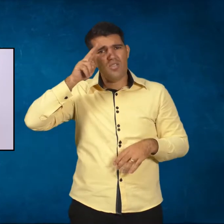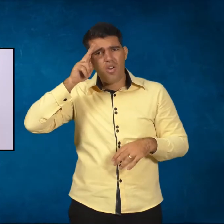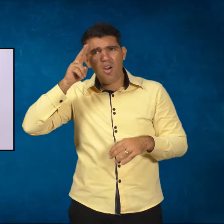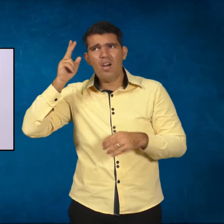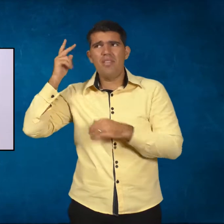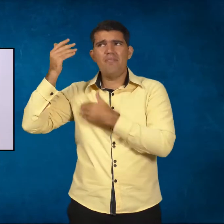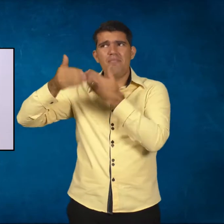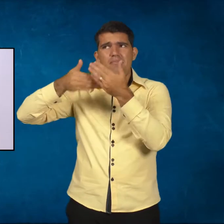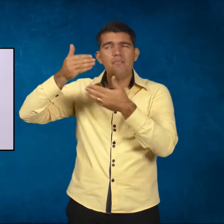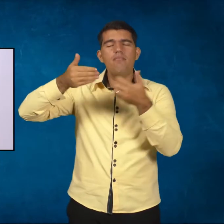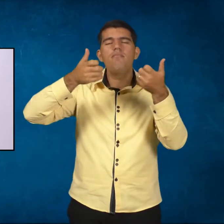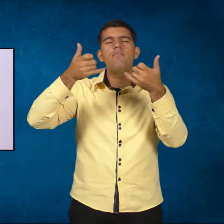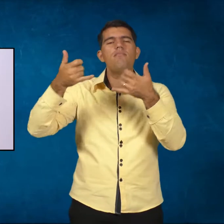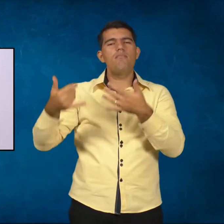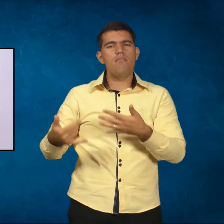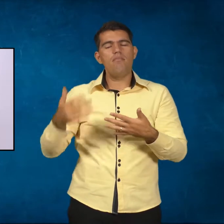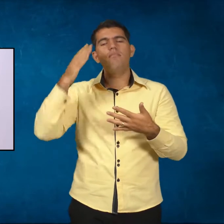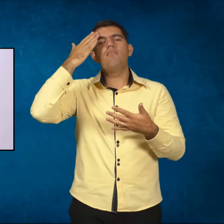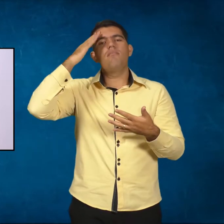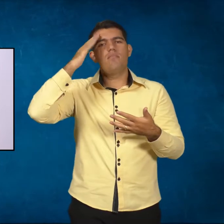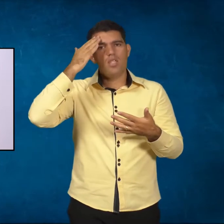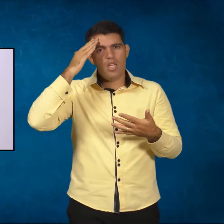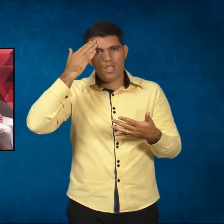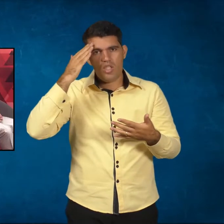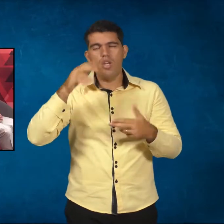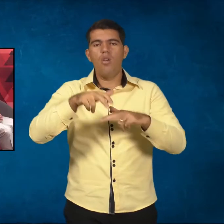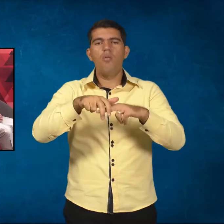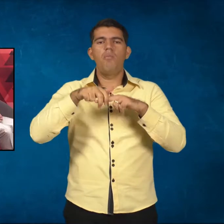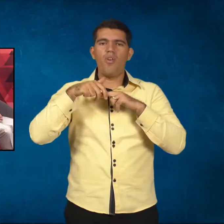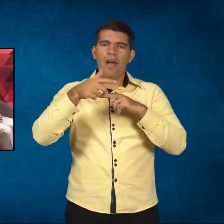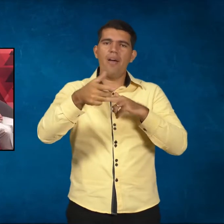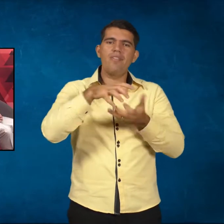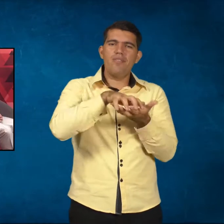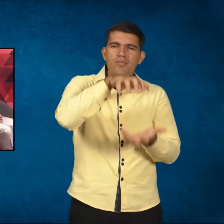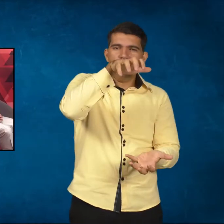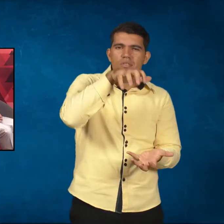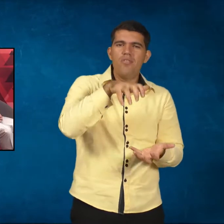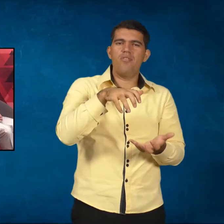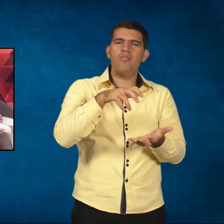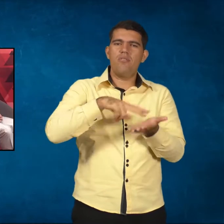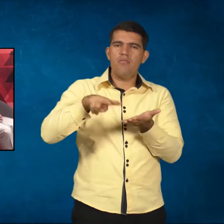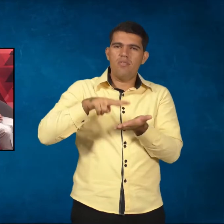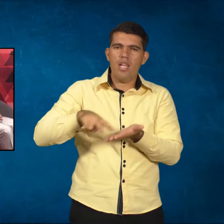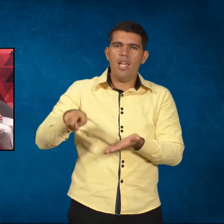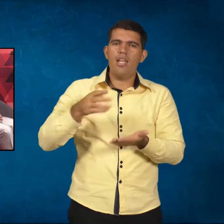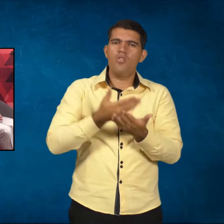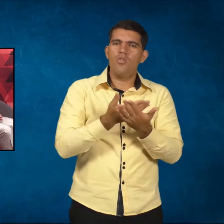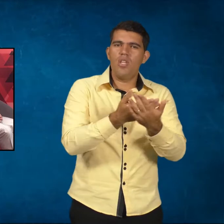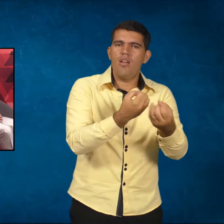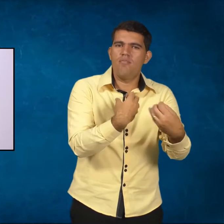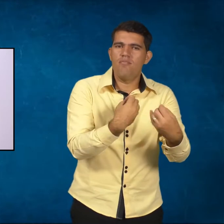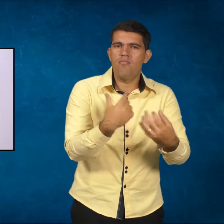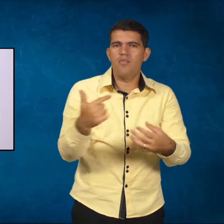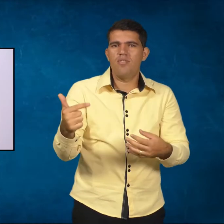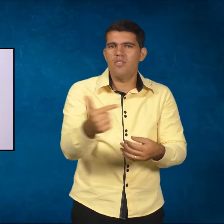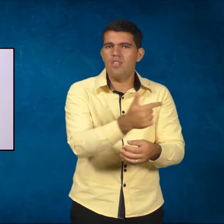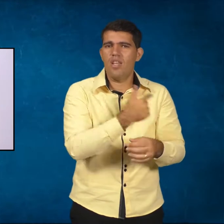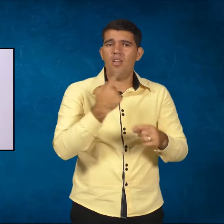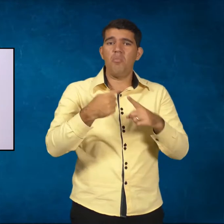histórico a gente tem uma boa explicação para entender esse conjunto tão forte porque é um direito social